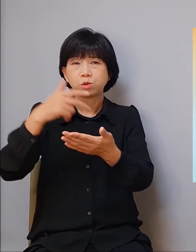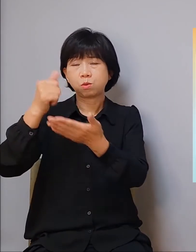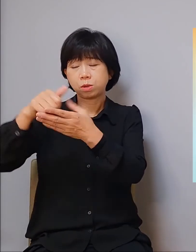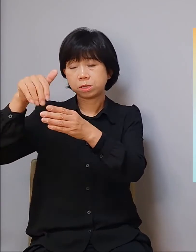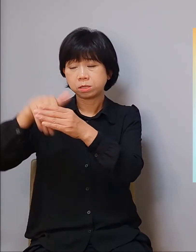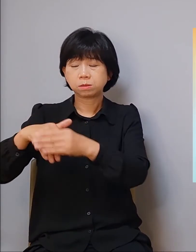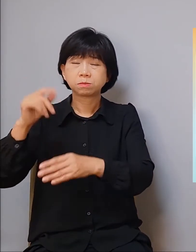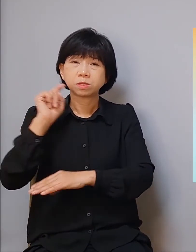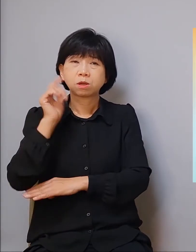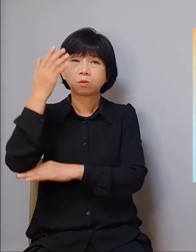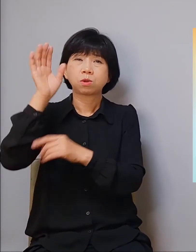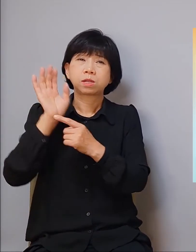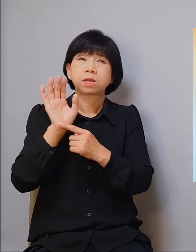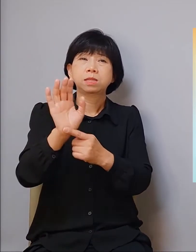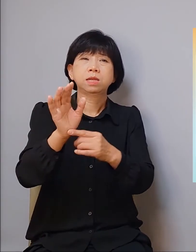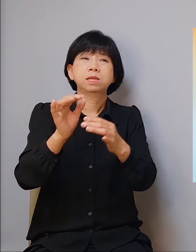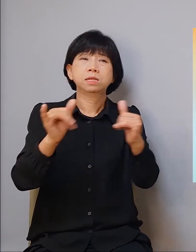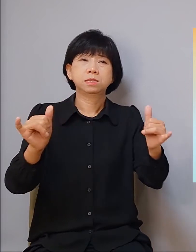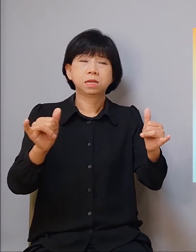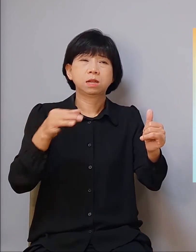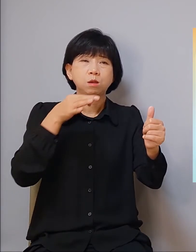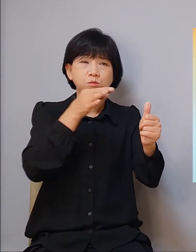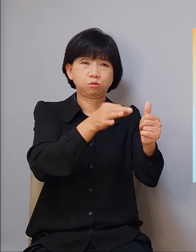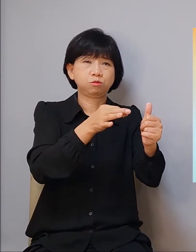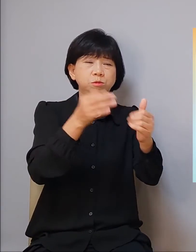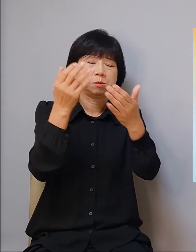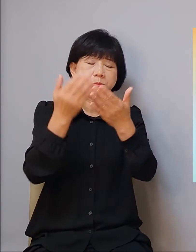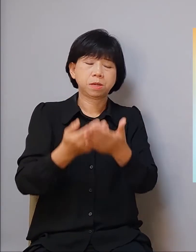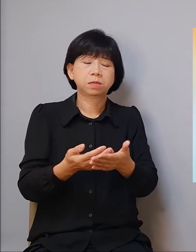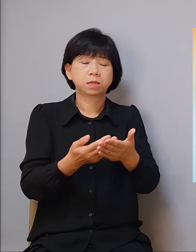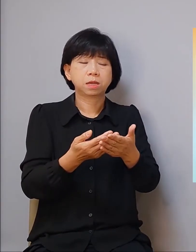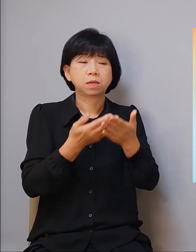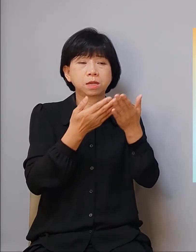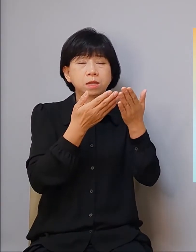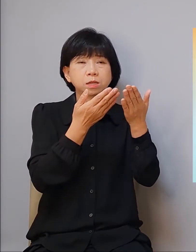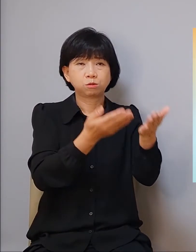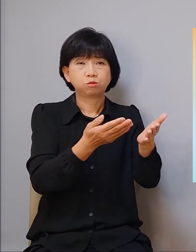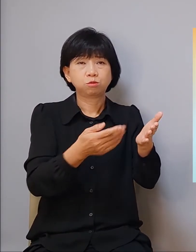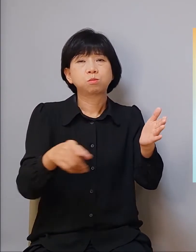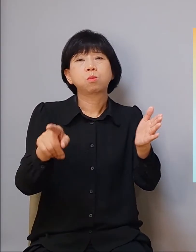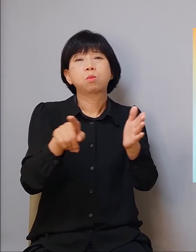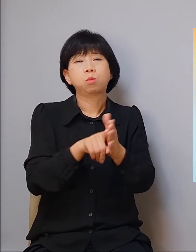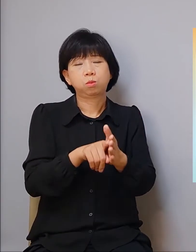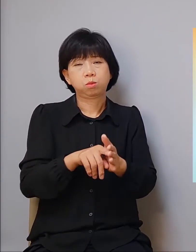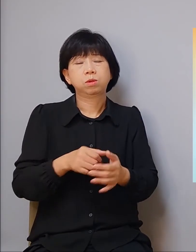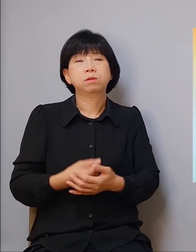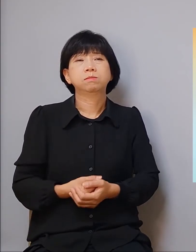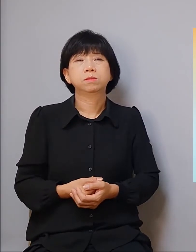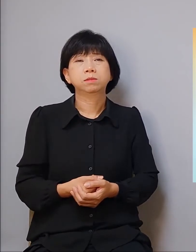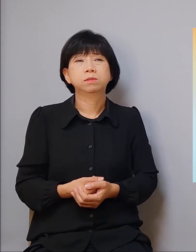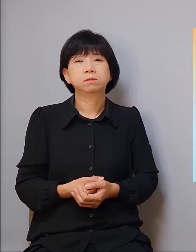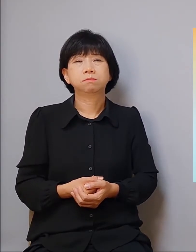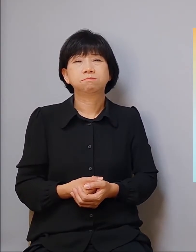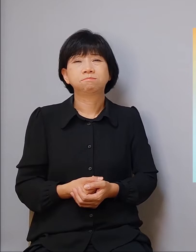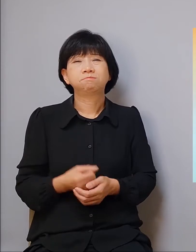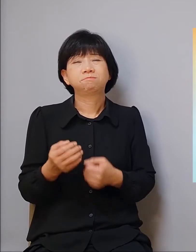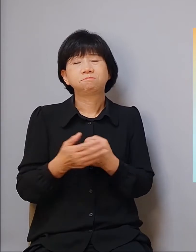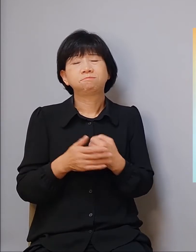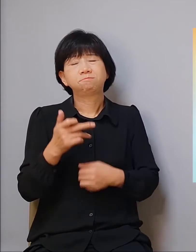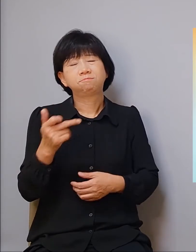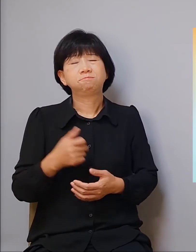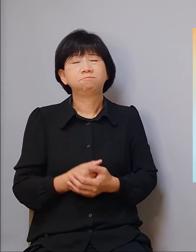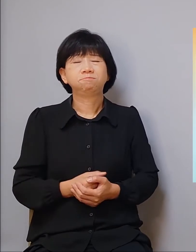나타낼 자라 일컬음을 받게 하려 하심이라. 아멘. 이 말씀이 너무 은혜로운 것